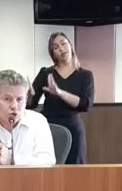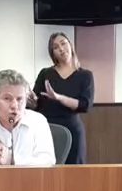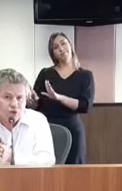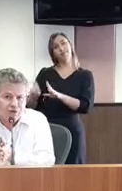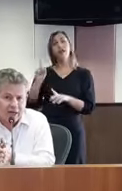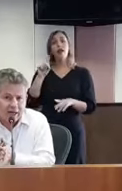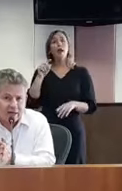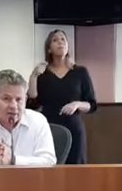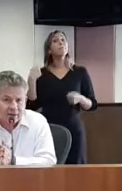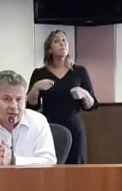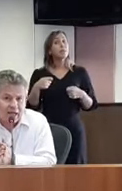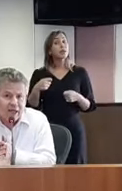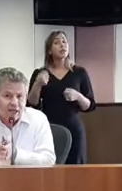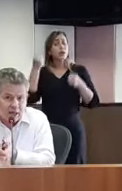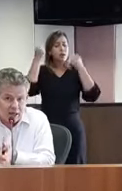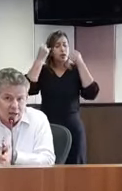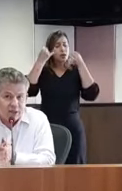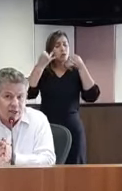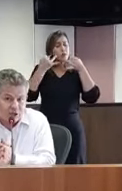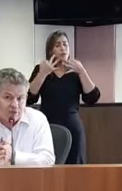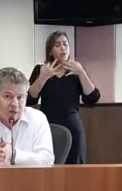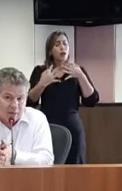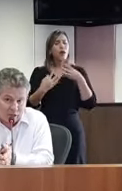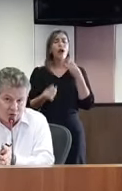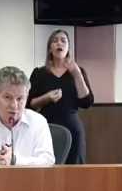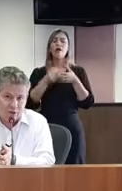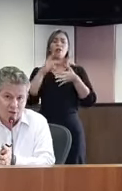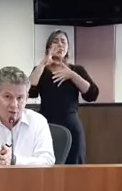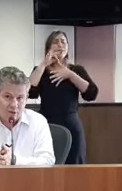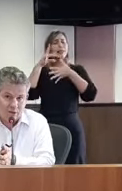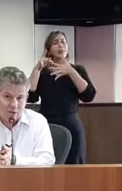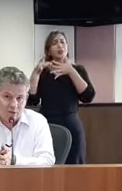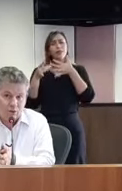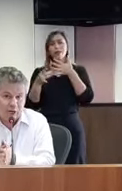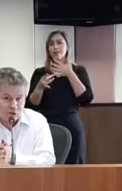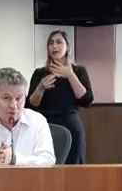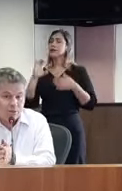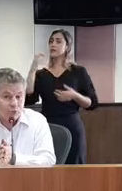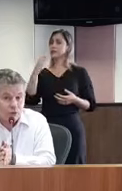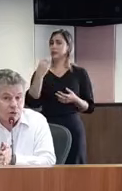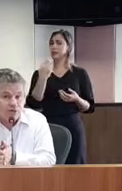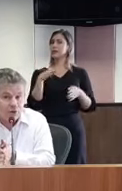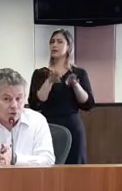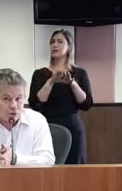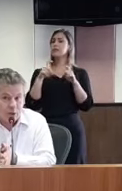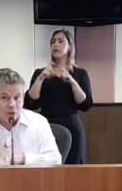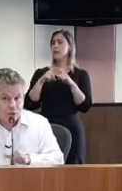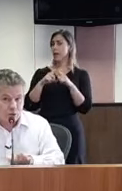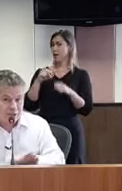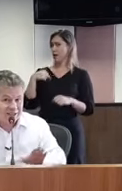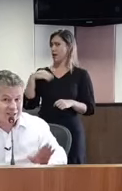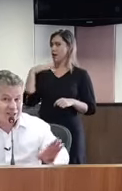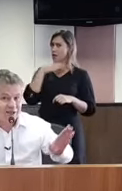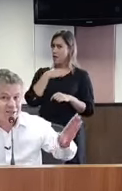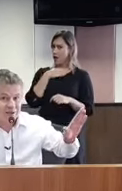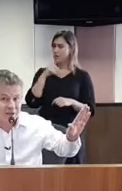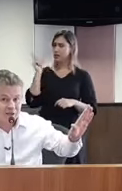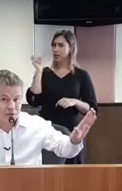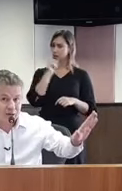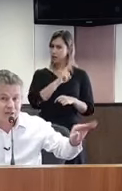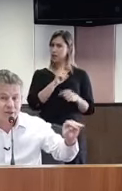que justificar técnica e cientificamente. Eu acho que vai ser muito difícil, segundo as